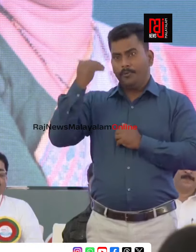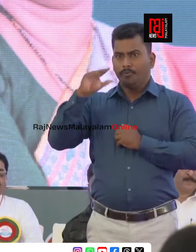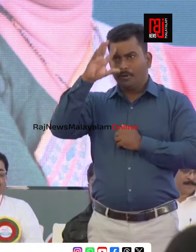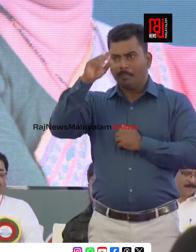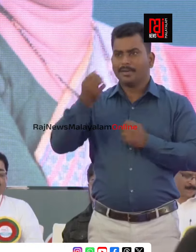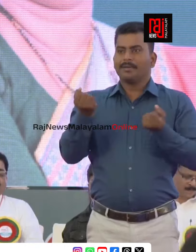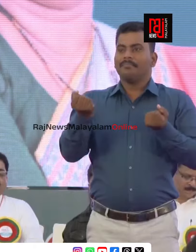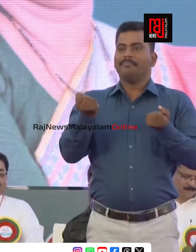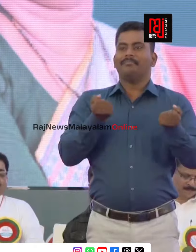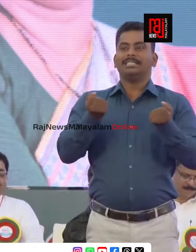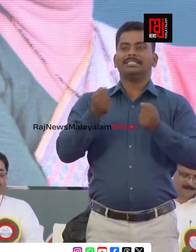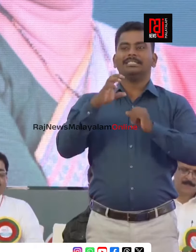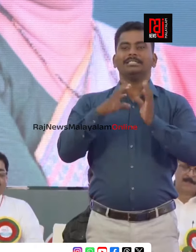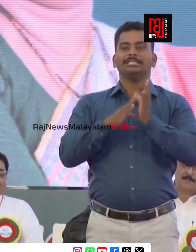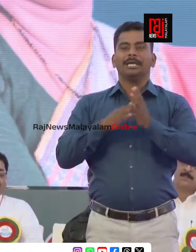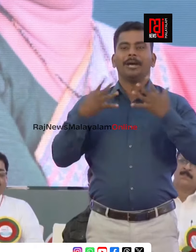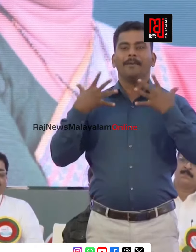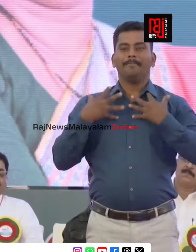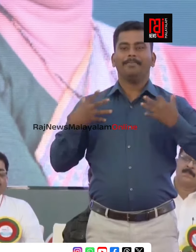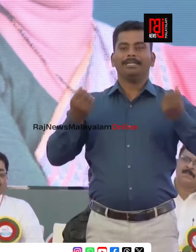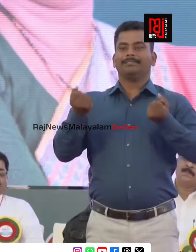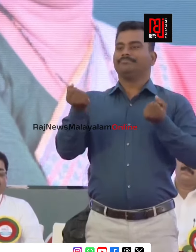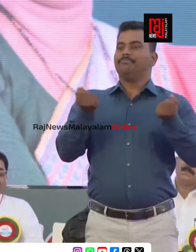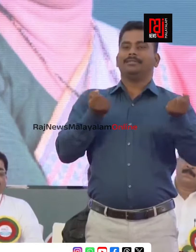തുടർച്ചയായാണ് നമ്മൾ